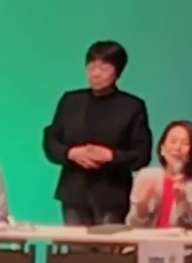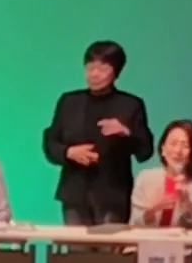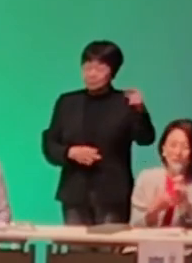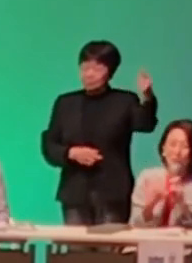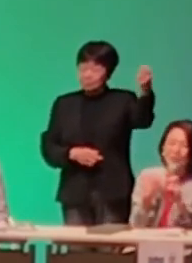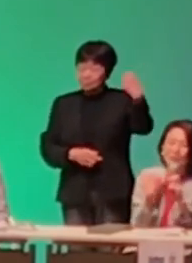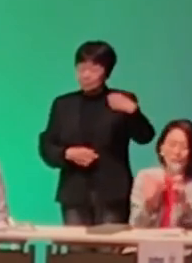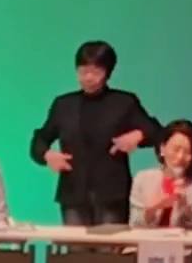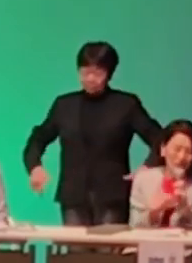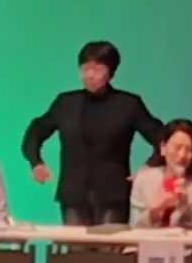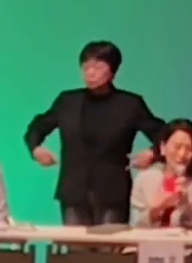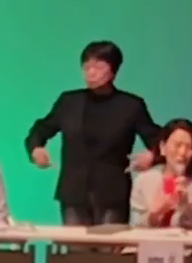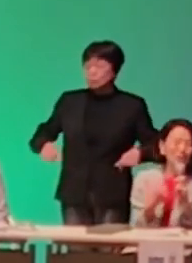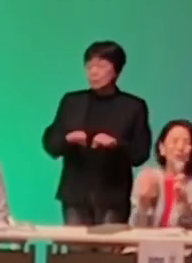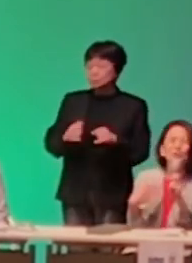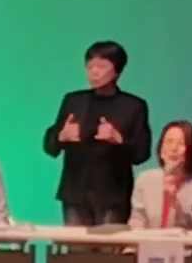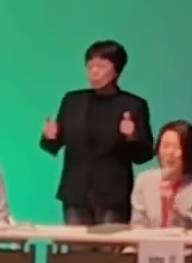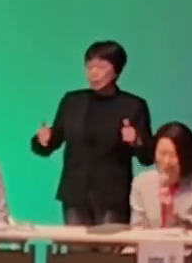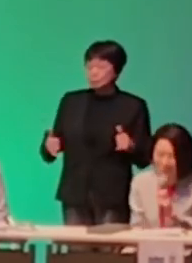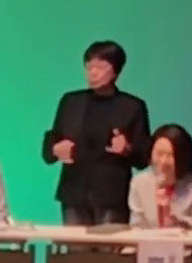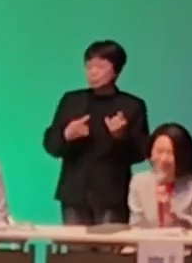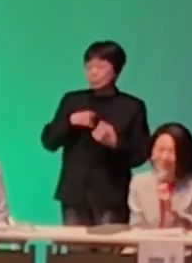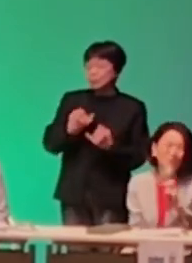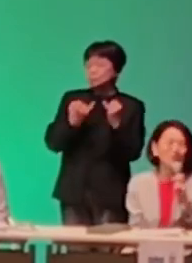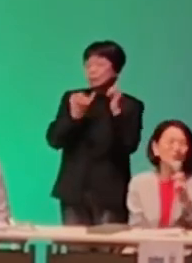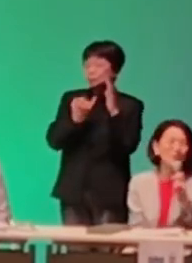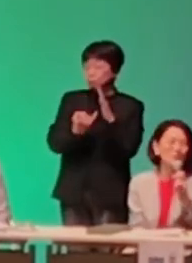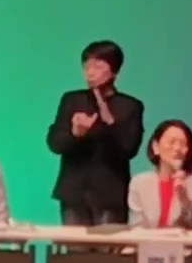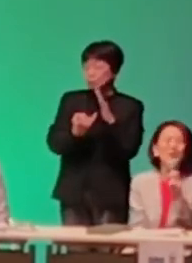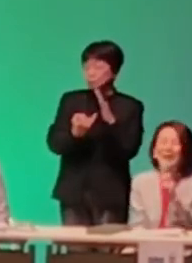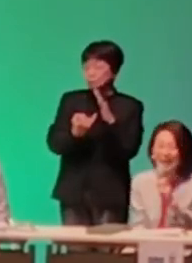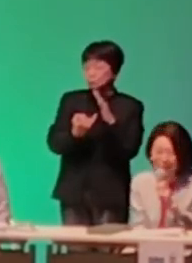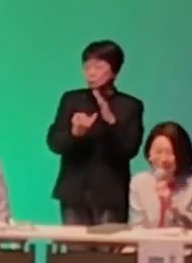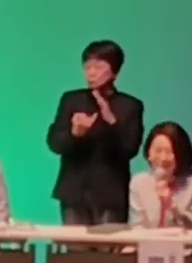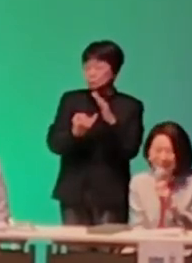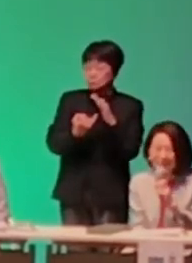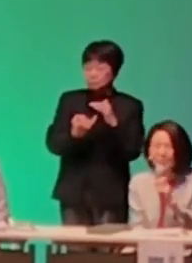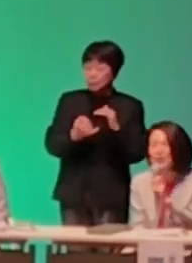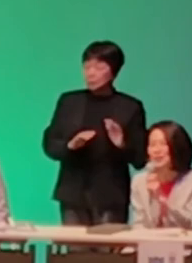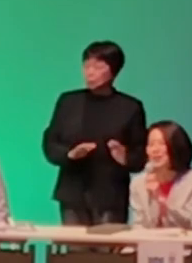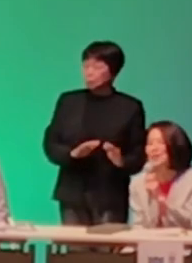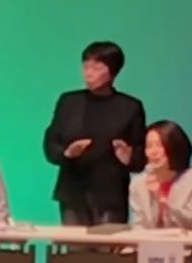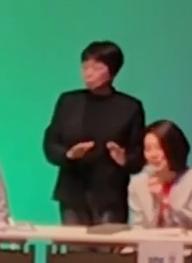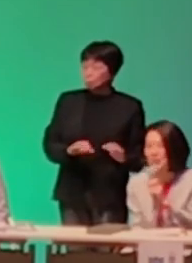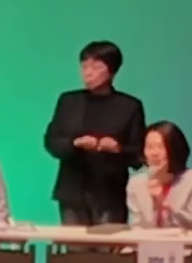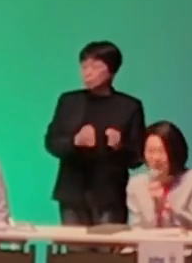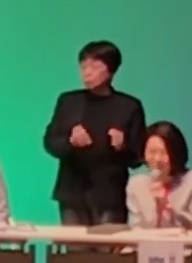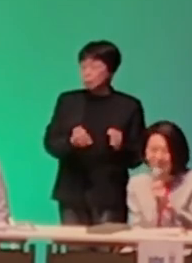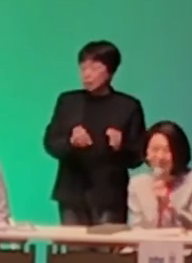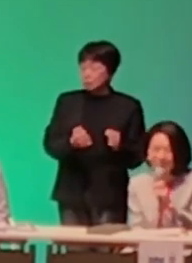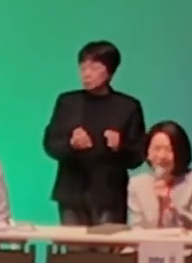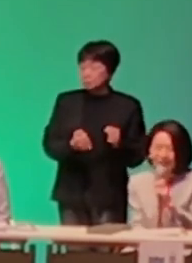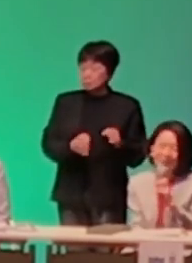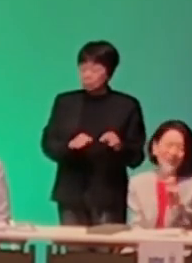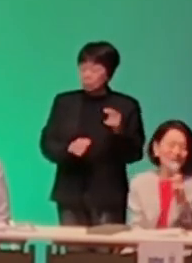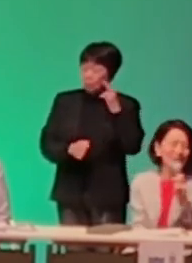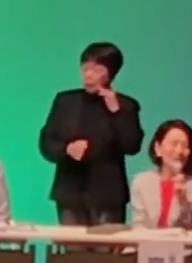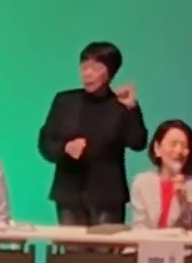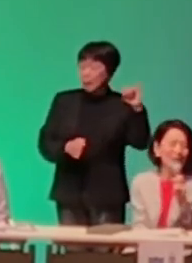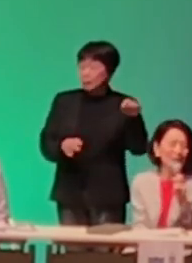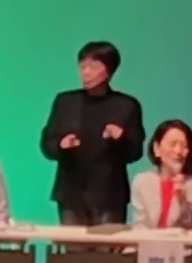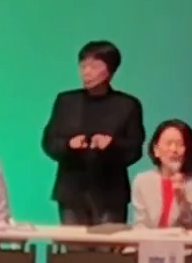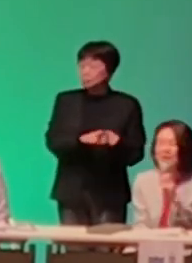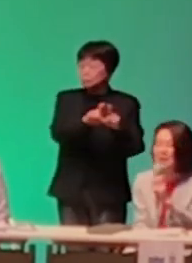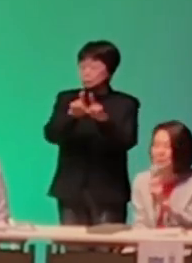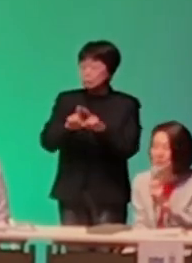は車椅子に乗っている障害者です、そして主婦でもあります。で、息子にも障害があります。で、高齢の母と一緒に住んでいます。いや、岸田